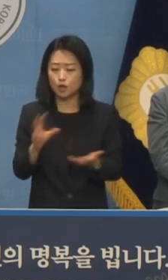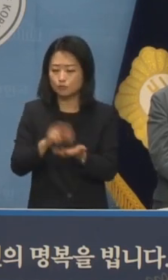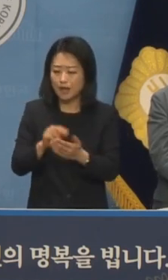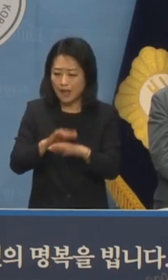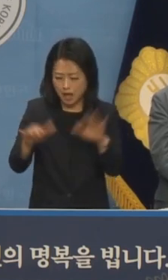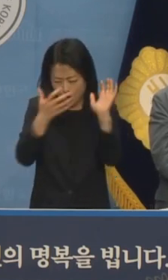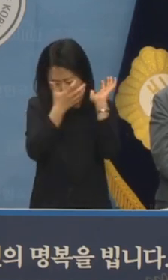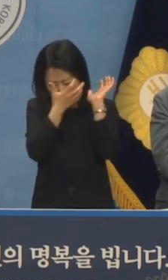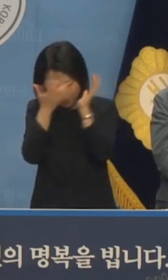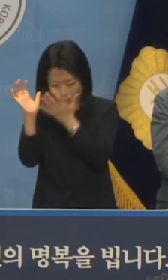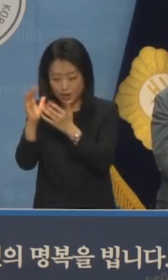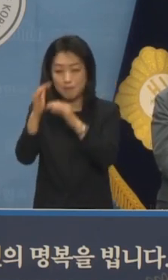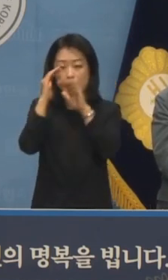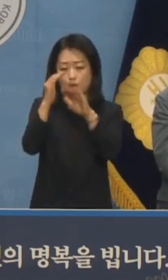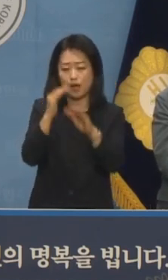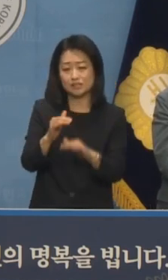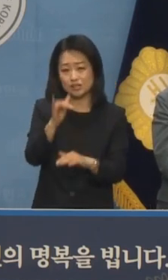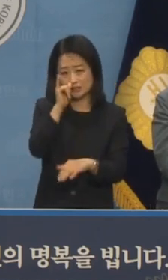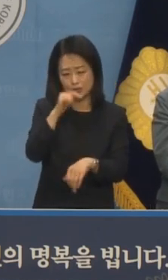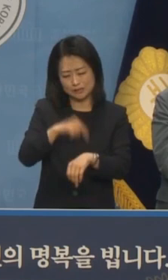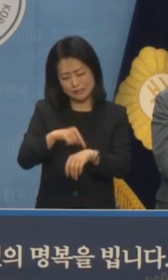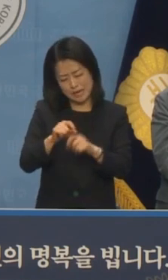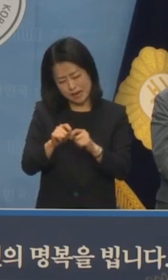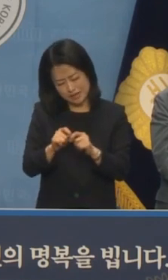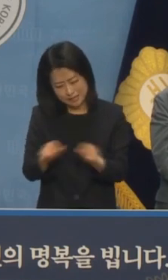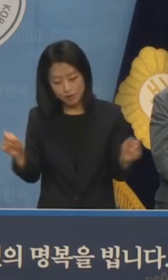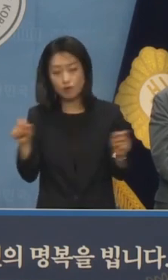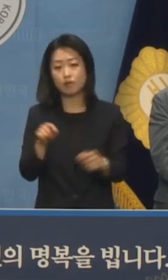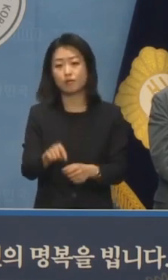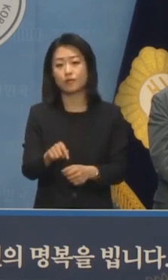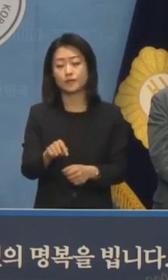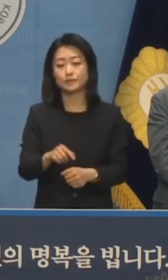너무나도 복잡한 과정과 긴 시간들이 필요합니다.